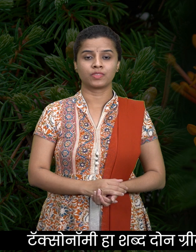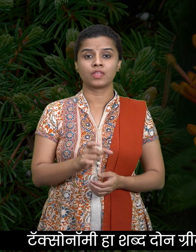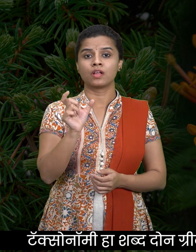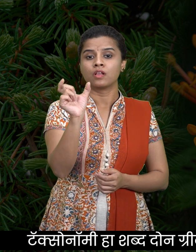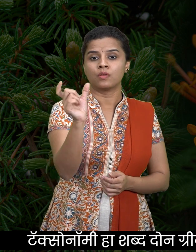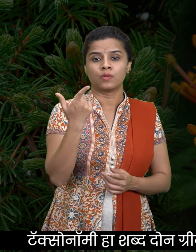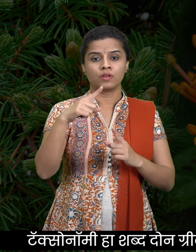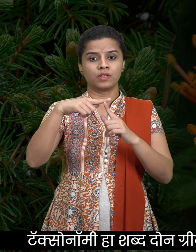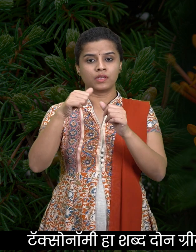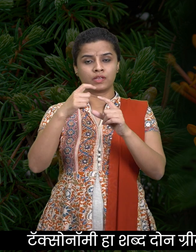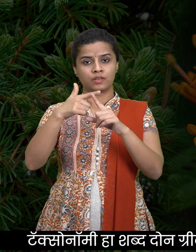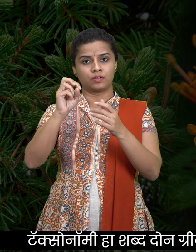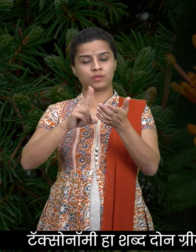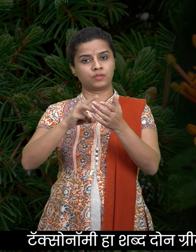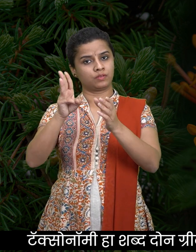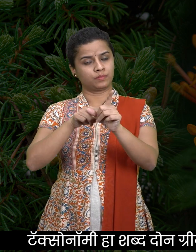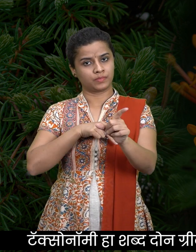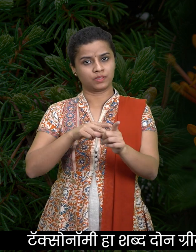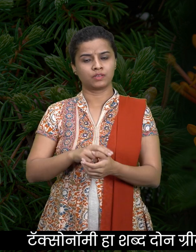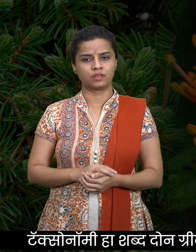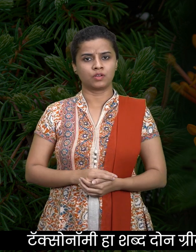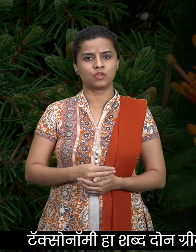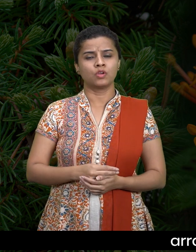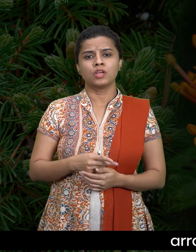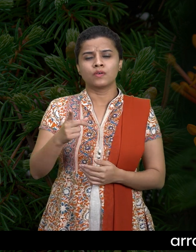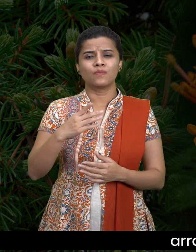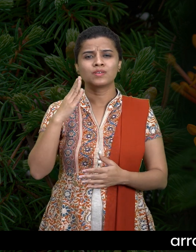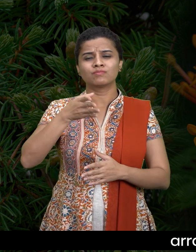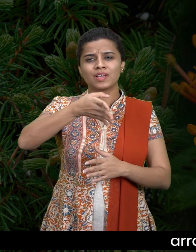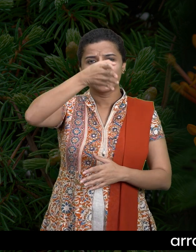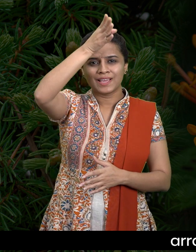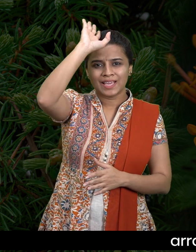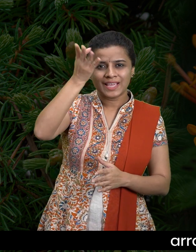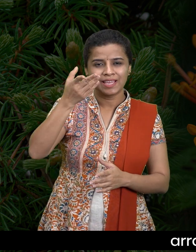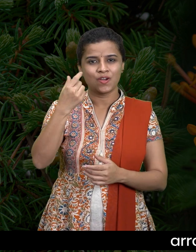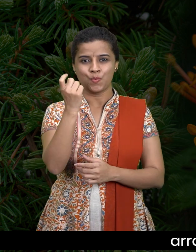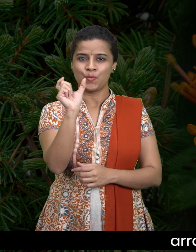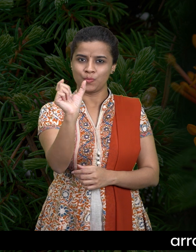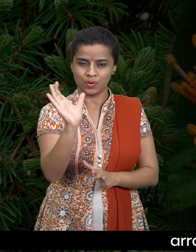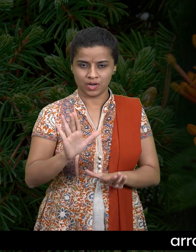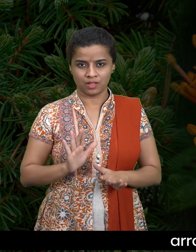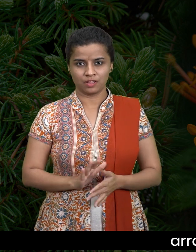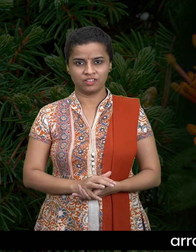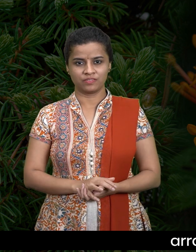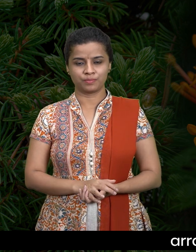टॅक्सोनॉमी हा शब्द 2 ग्रीक शब्दावरून आला आहे, ज्याचा अर्थ टॅक्सिस म्हणजे ॲरन, नॉमोस म्हणजे कायदे.